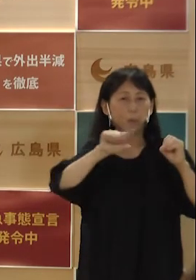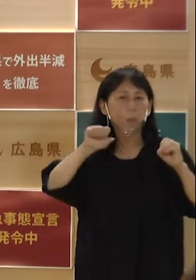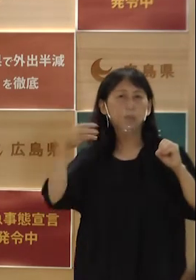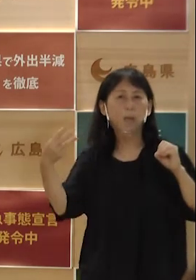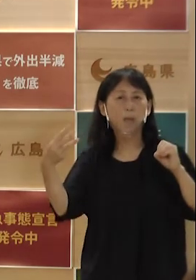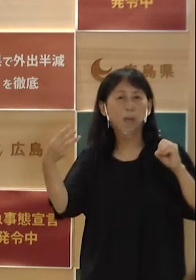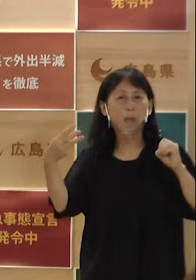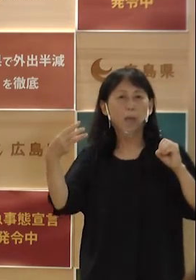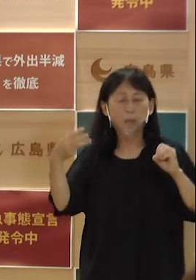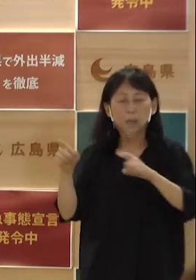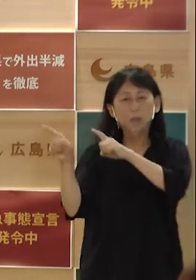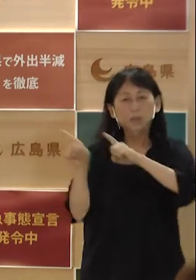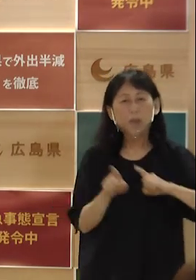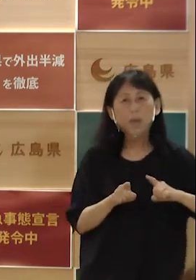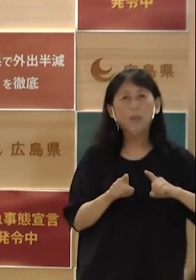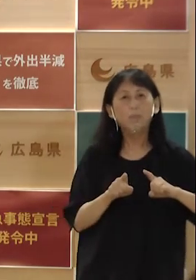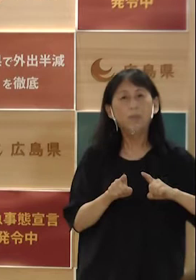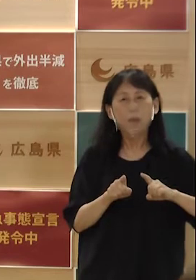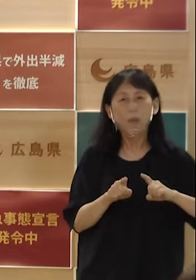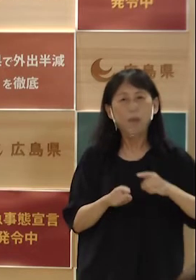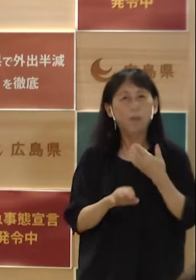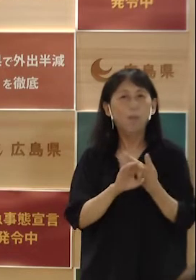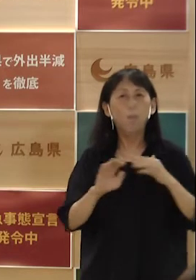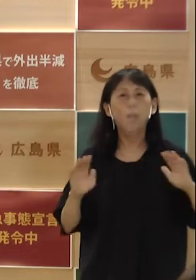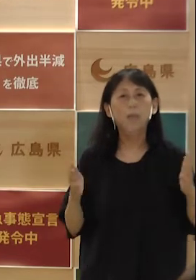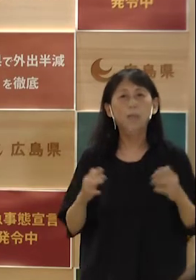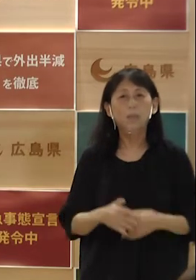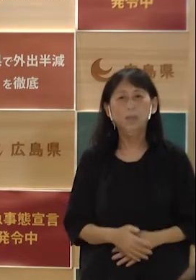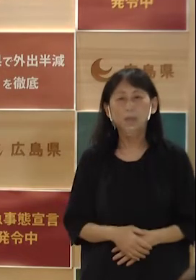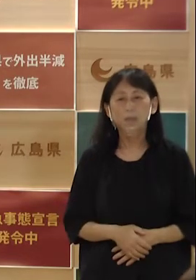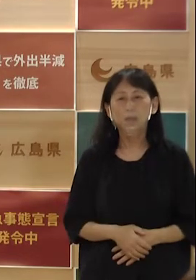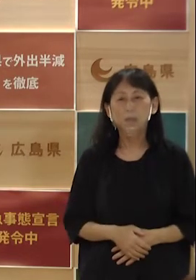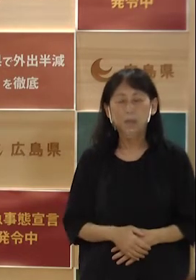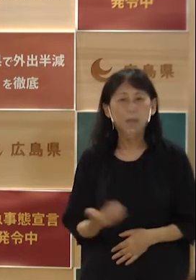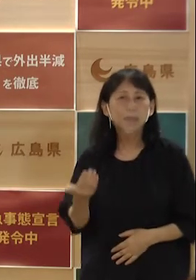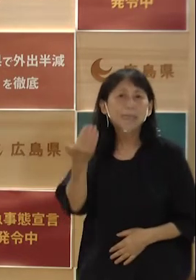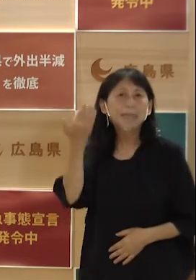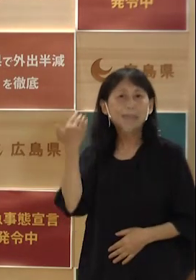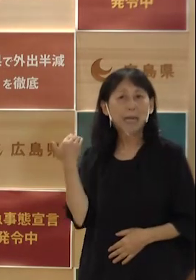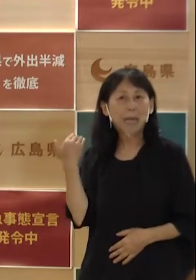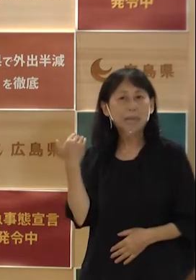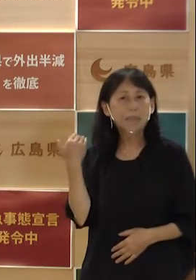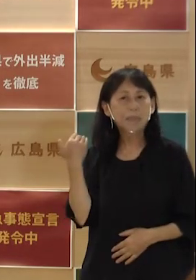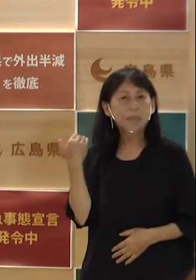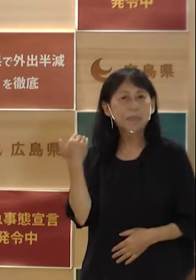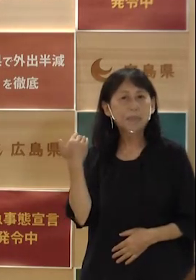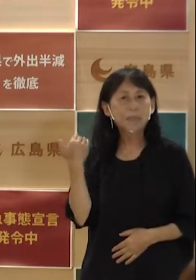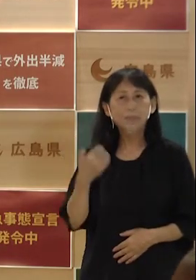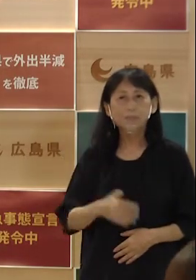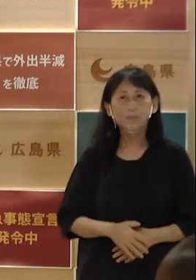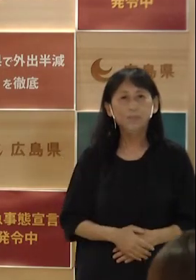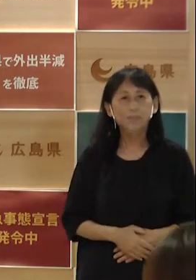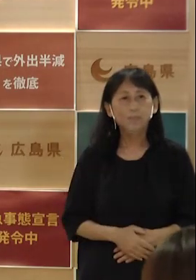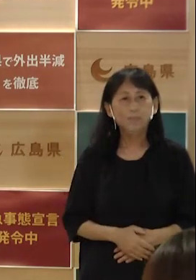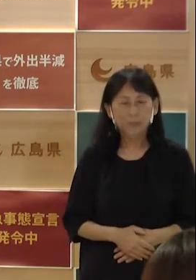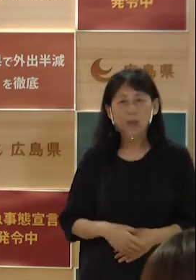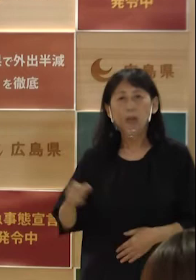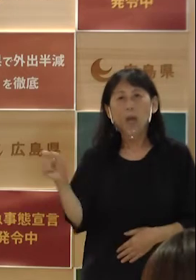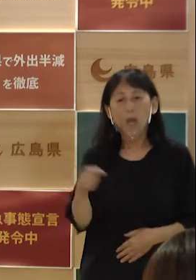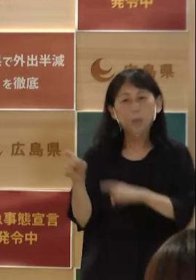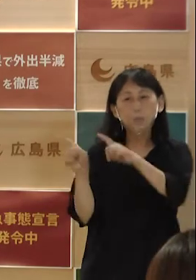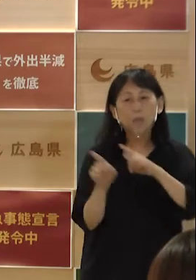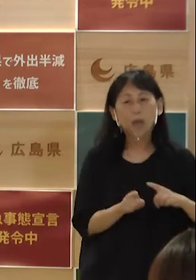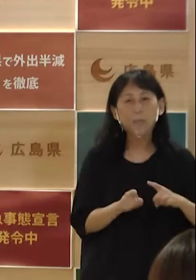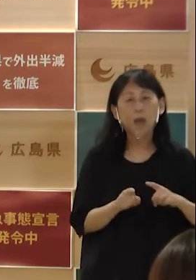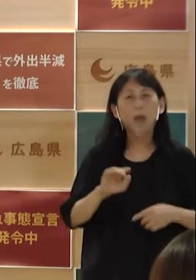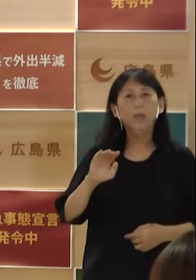数字が下がったことがないんですね。最も早い、まあ、前回の時ですから、かなり早く下がりましたけ